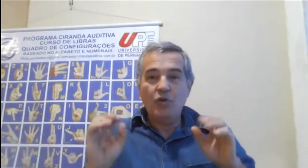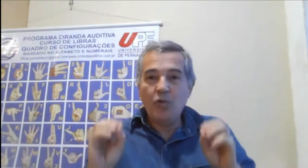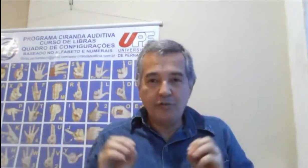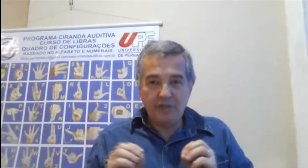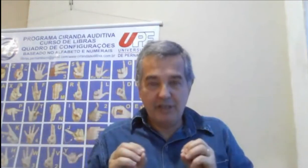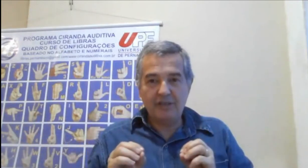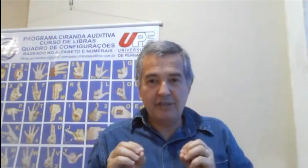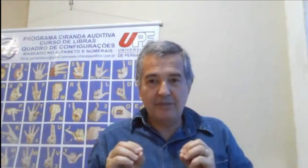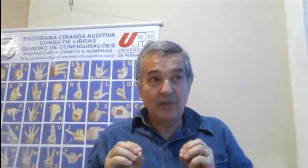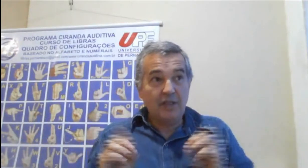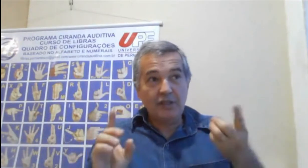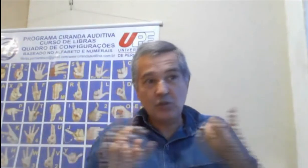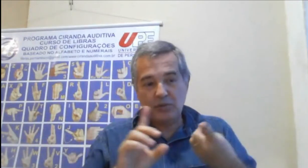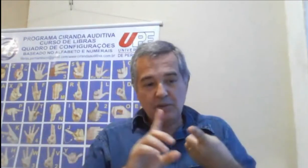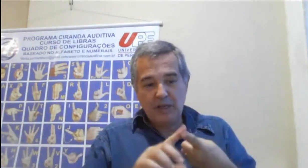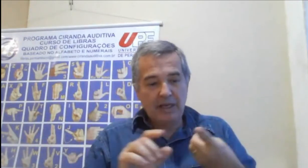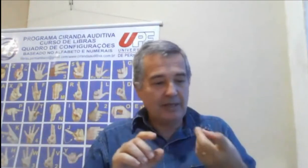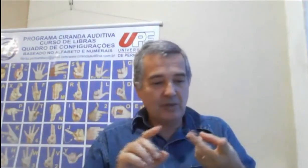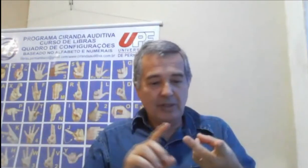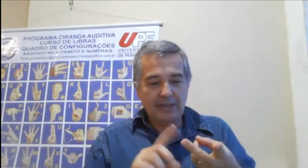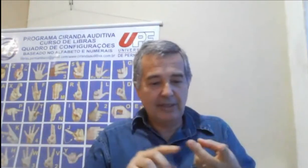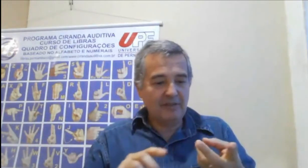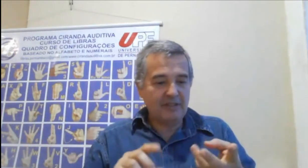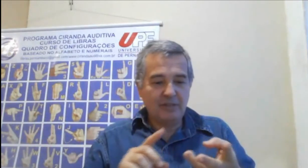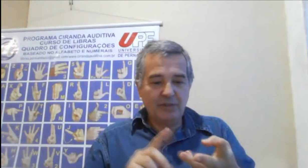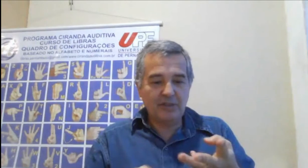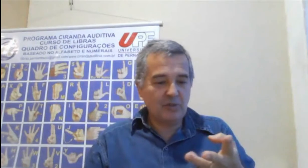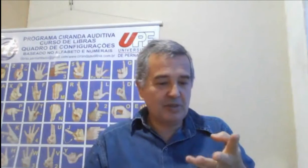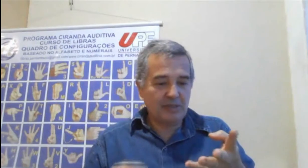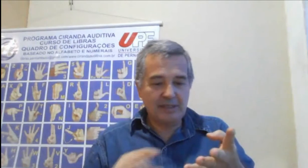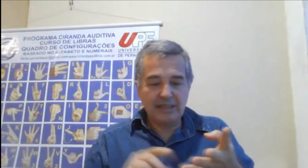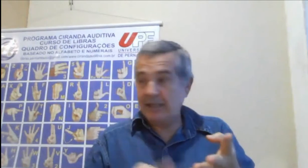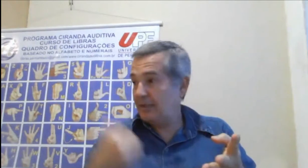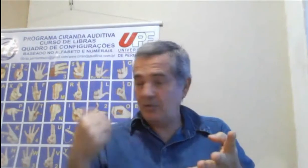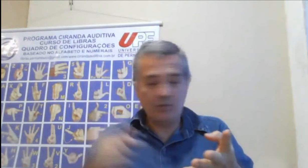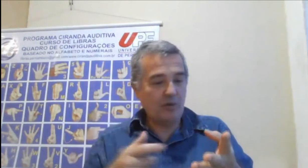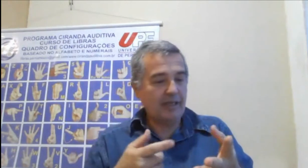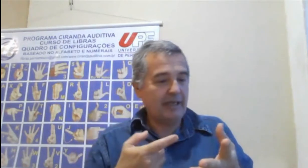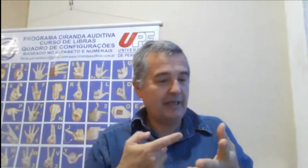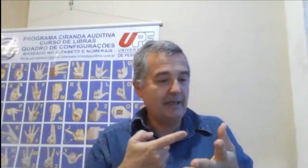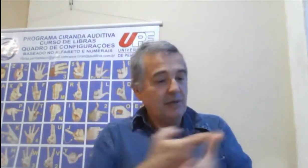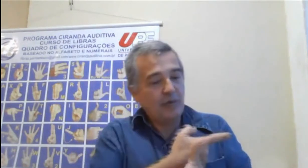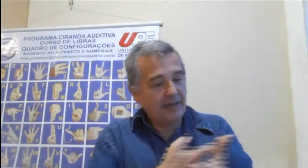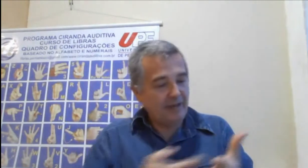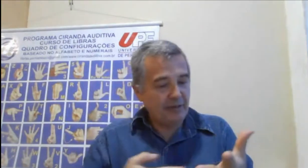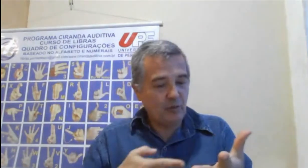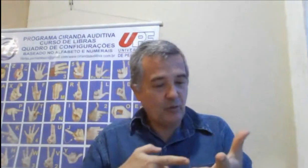O ouvinte escuta no rádio, na televisão, na discussão da sala, com um colega, no